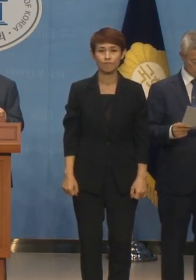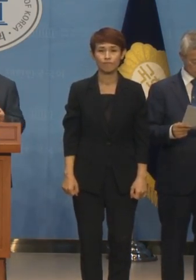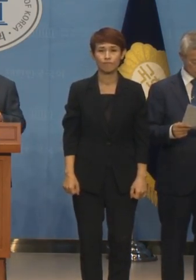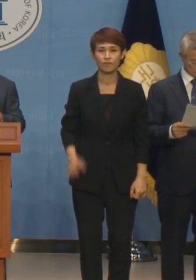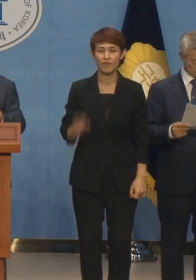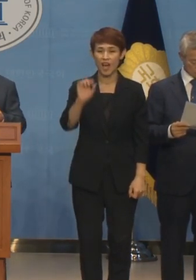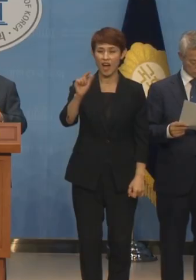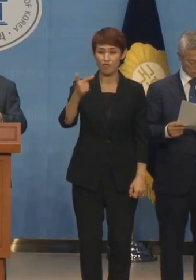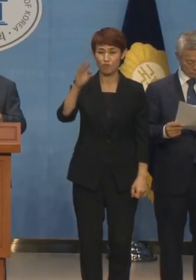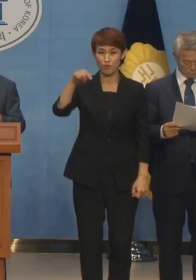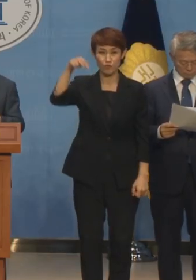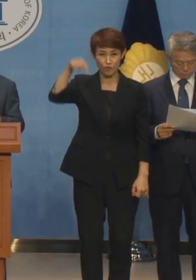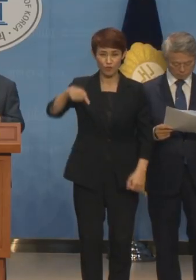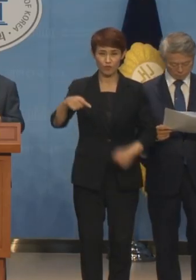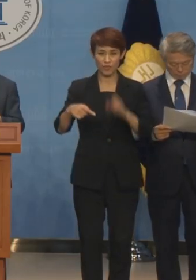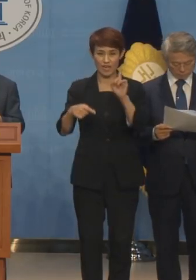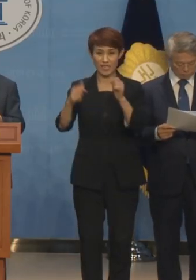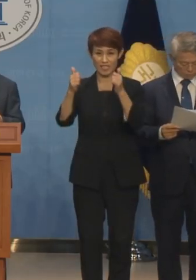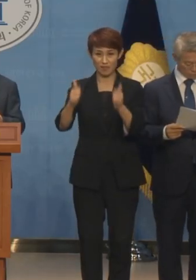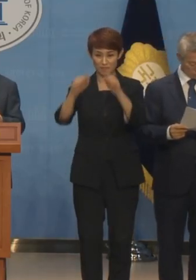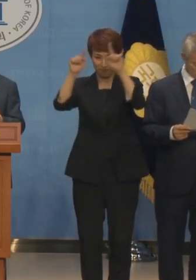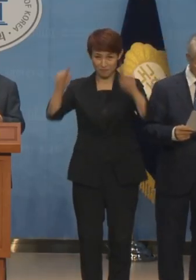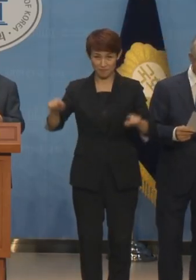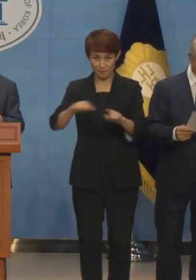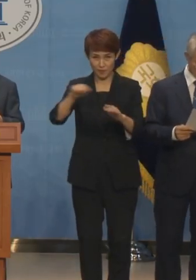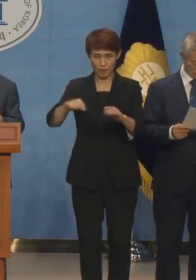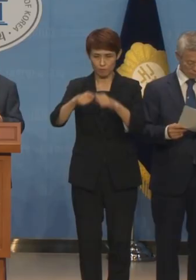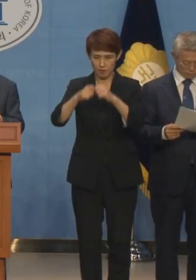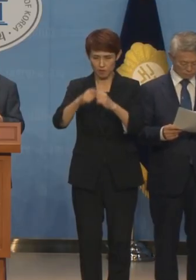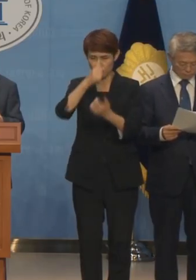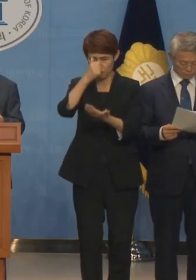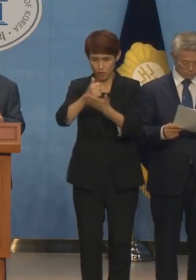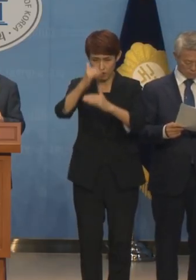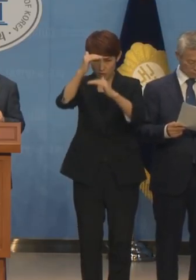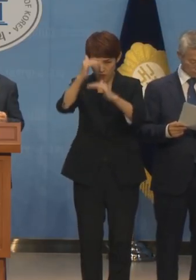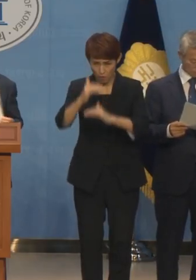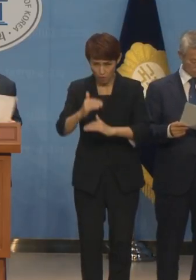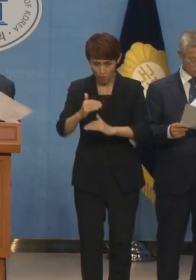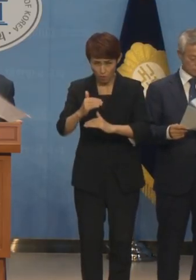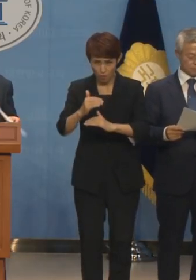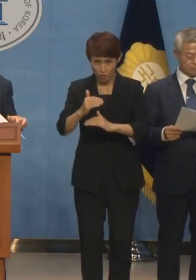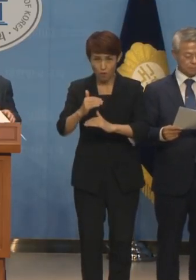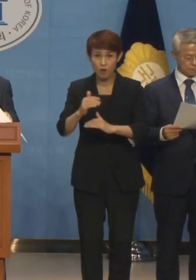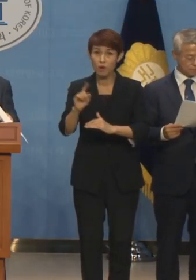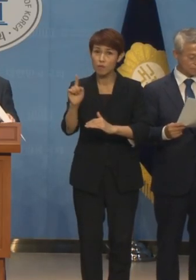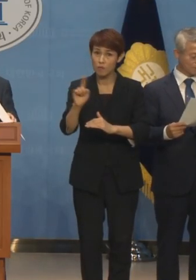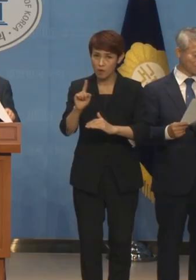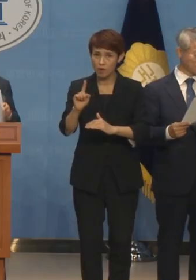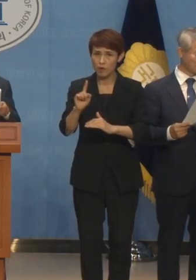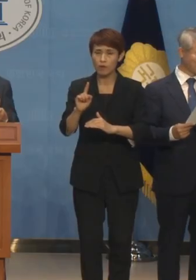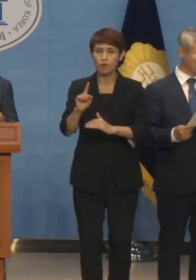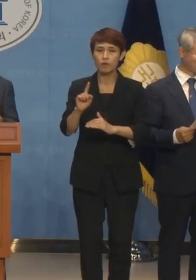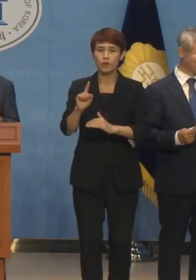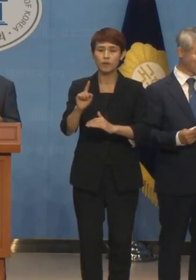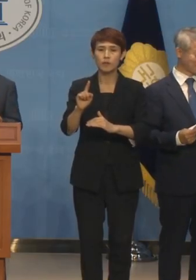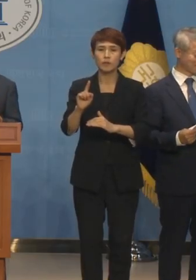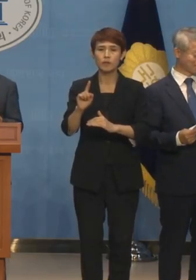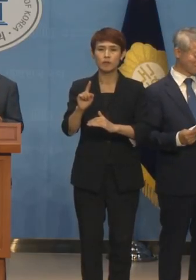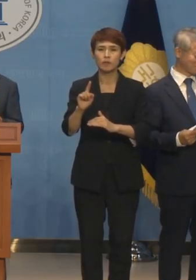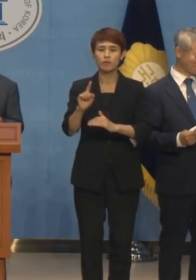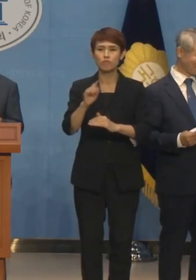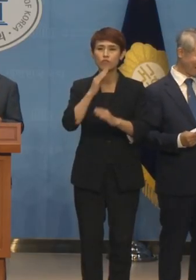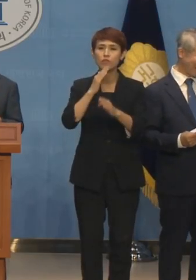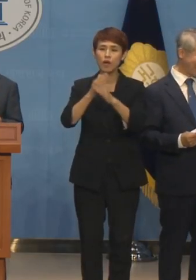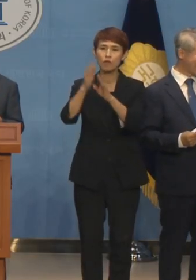안보소 1심 판결문 중 구체적 범죄 사실 부분에 뭐라고 기재됐는지 살펴보면